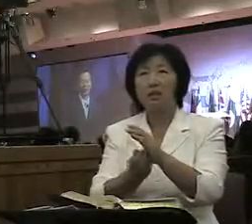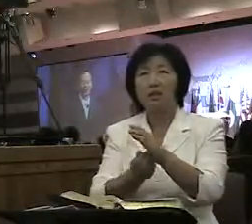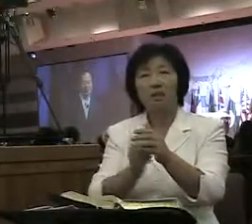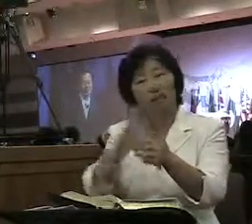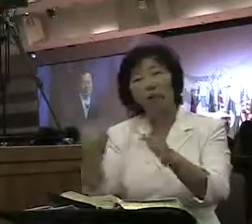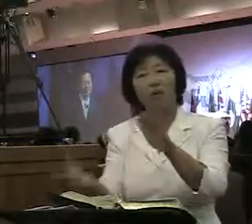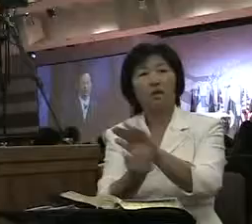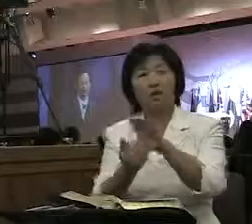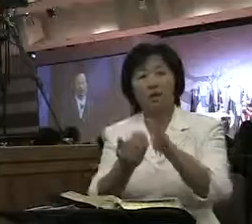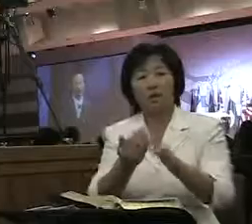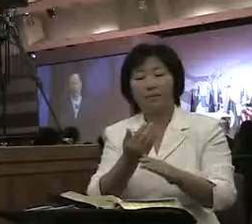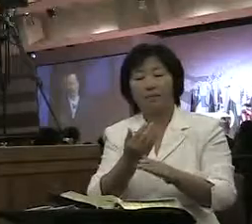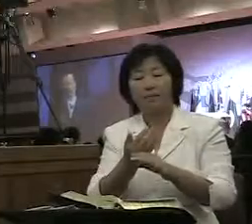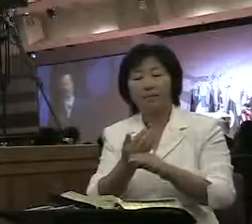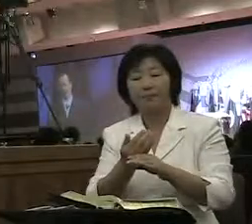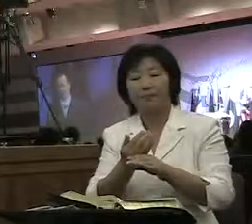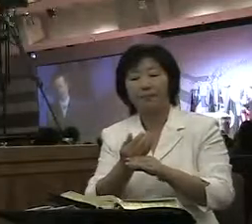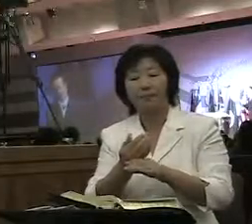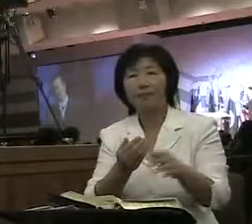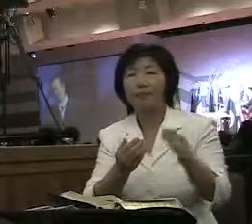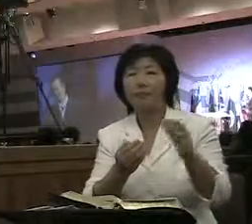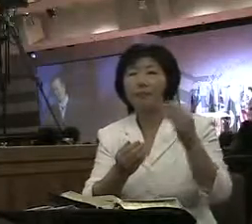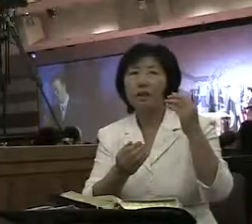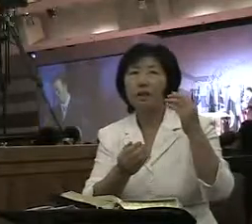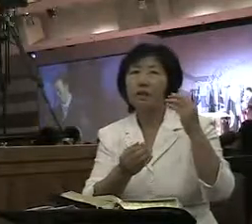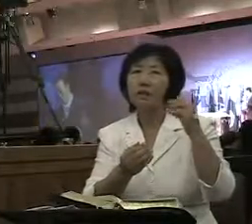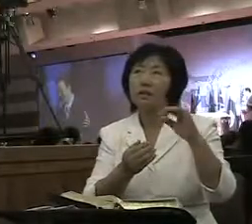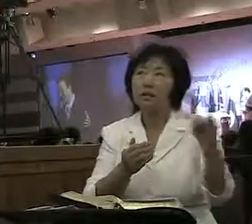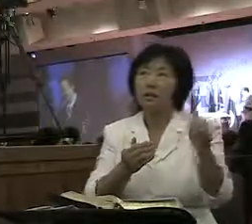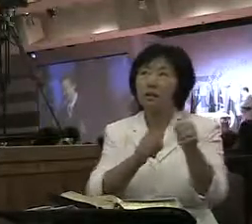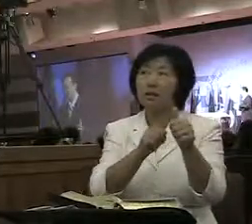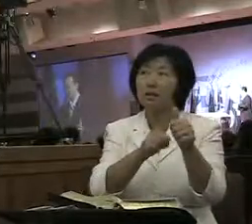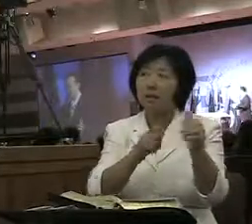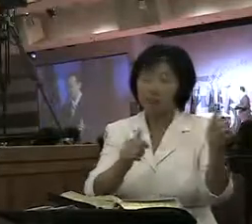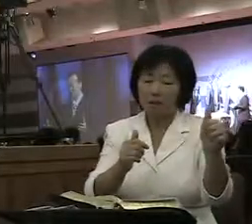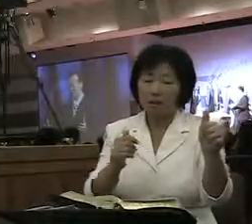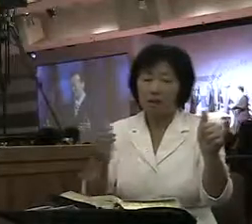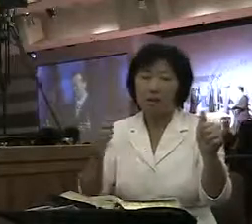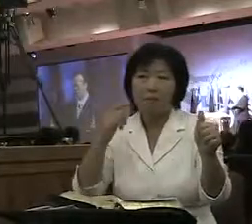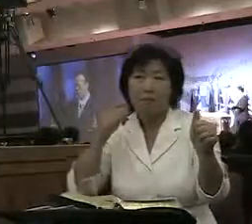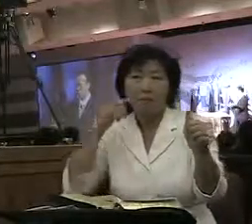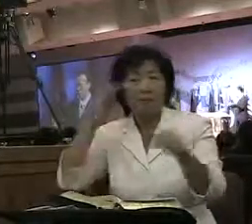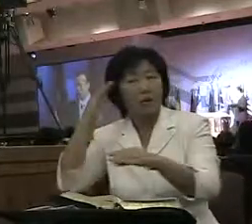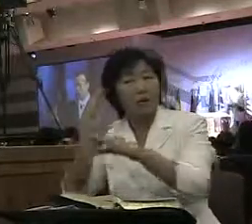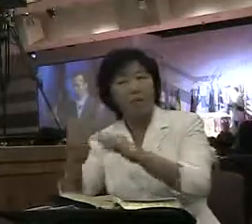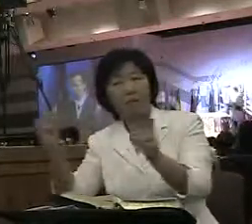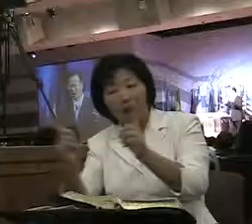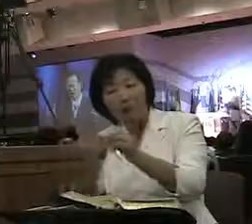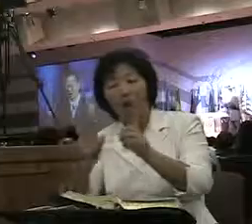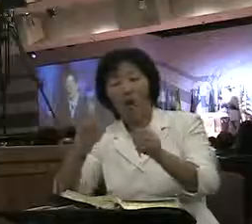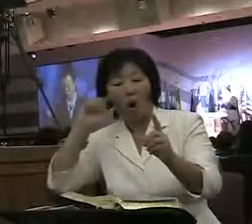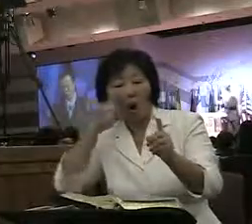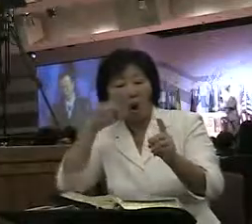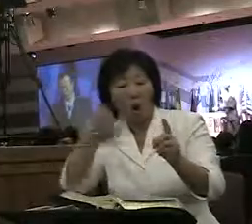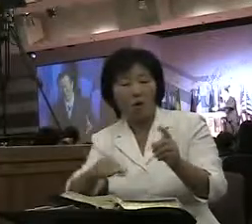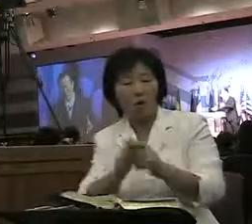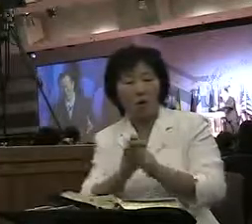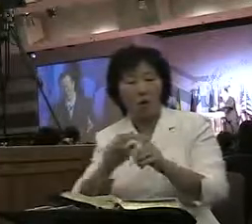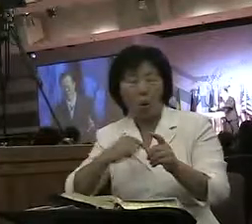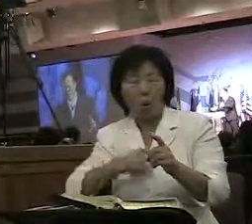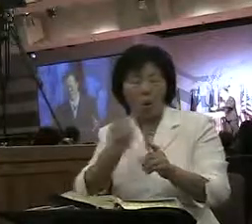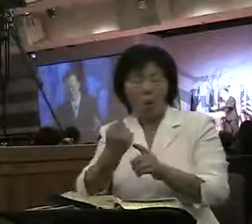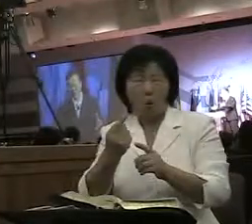스탠리가 리빙스턴 박사님을 만났을 때 그는 이미 갖고 온 약이 다 떨어지고 어려운 곳에서 혼자